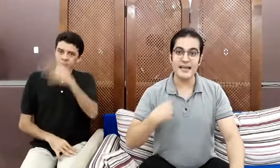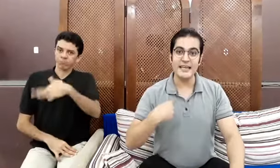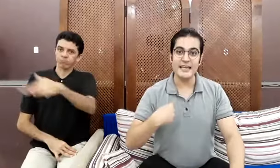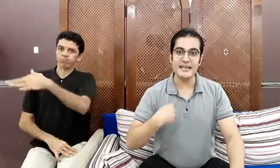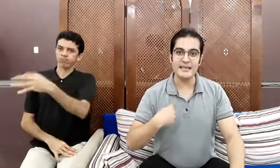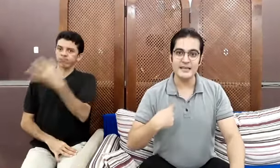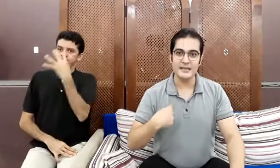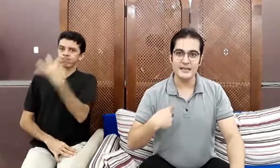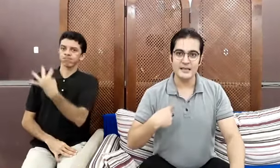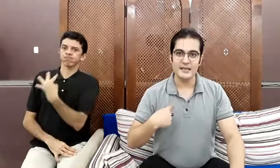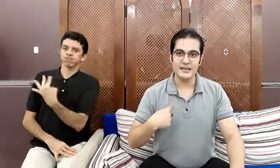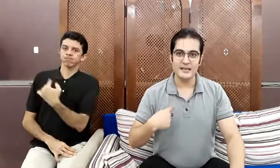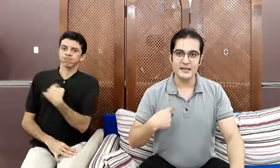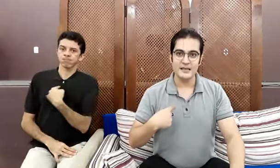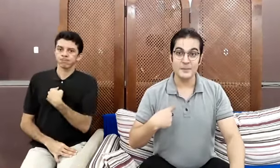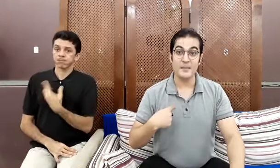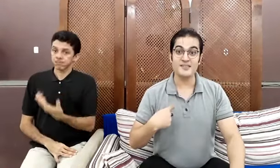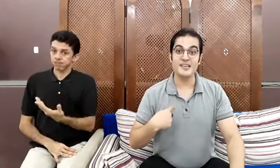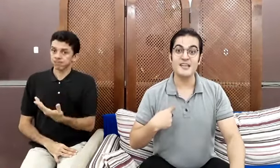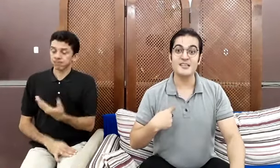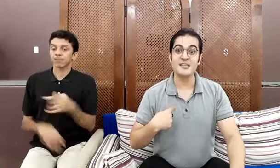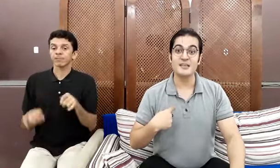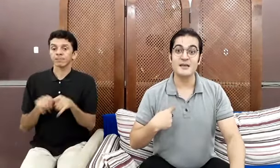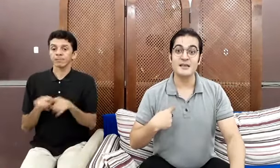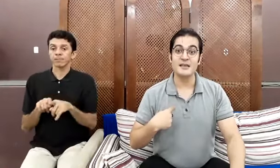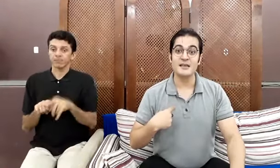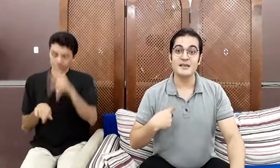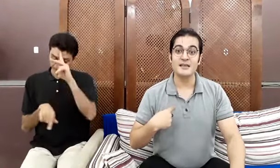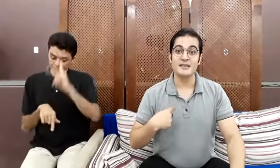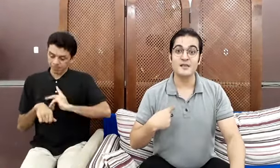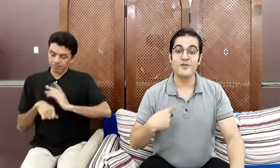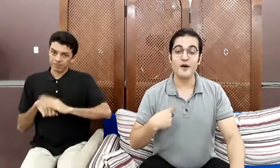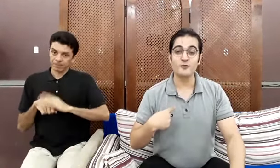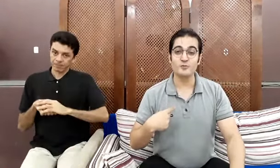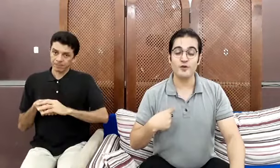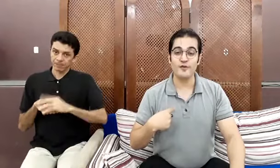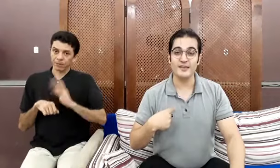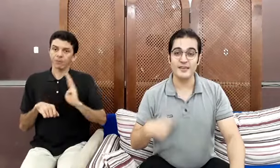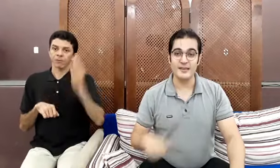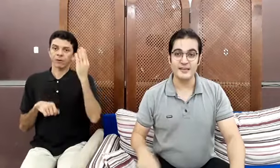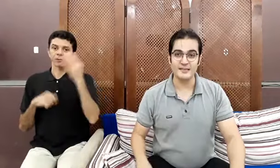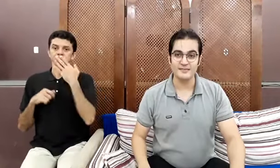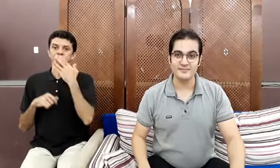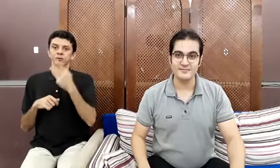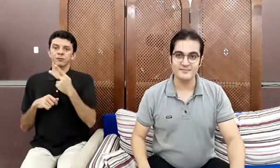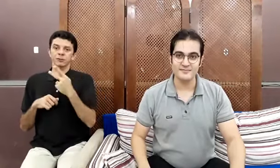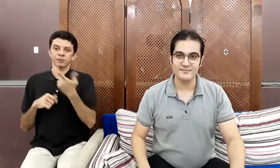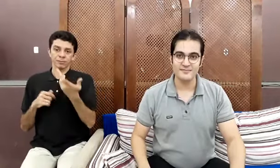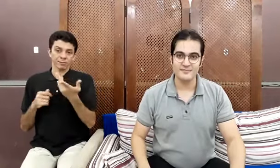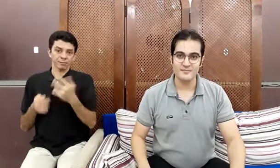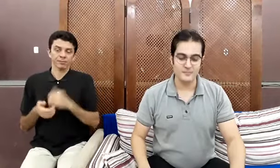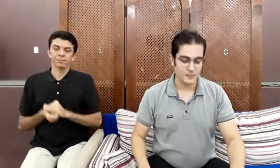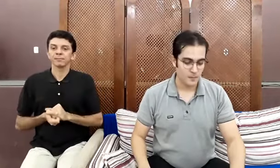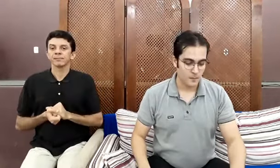para ele e para a mensagem de falso profeta dele?